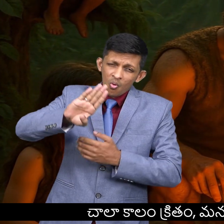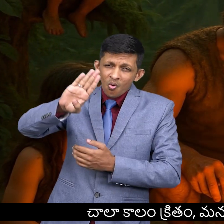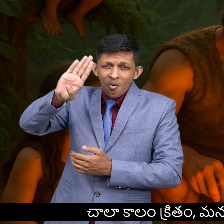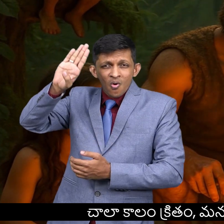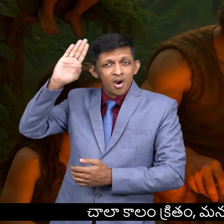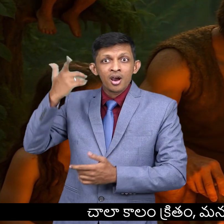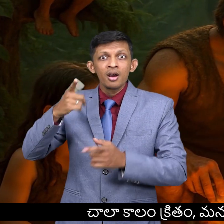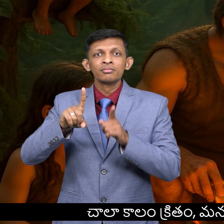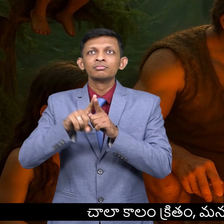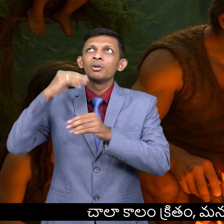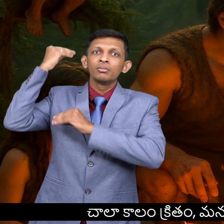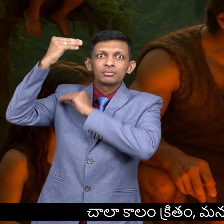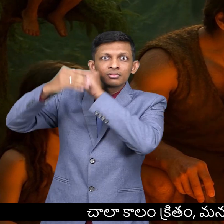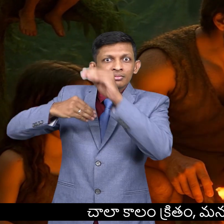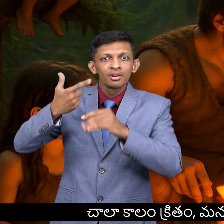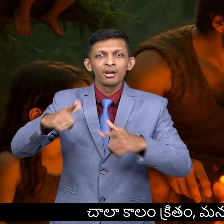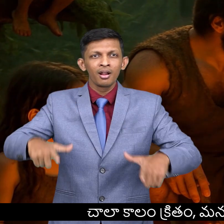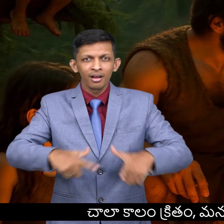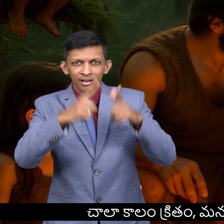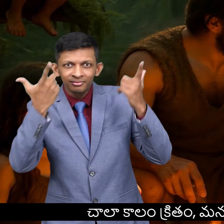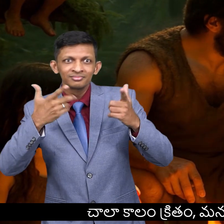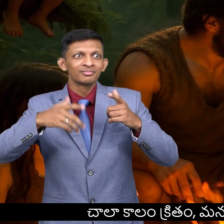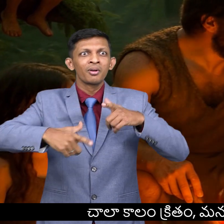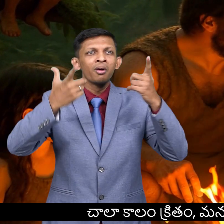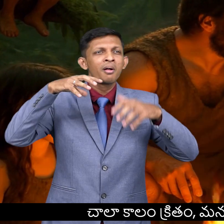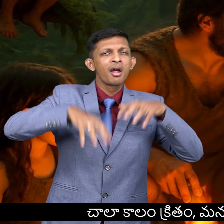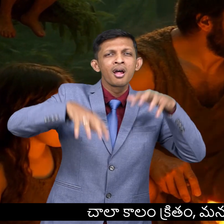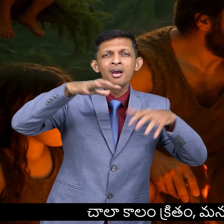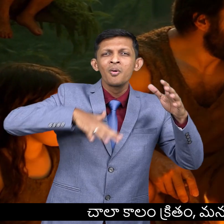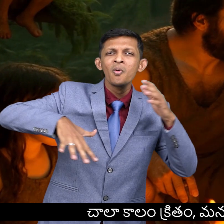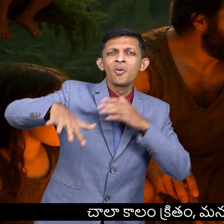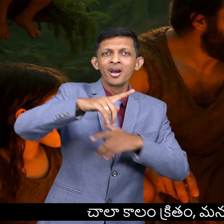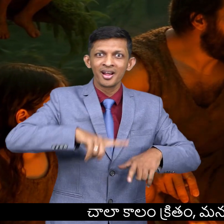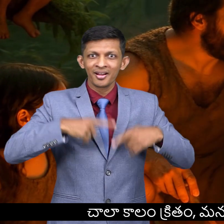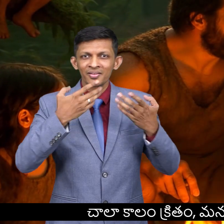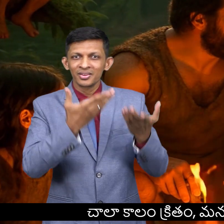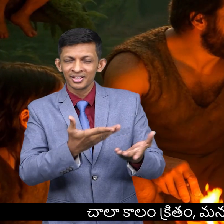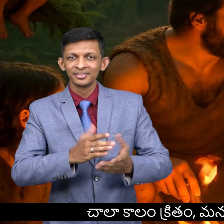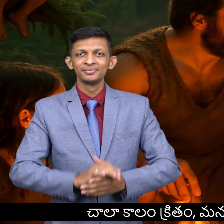చాలా కాలం క్రితం మన పూర్వీకులు అడవుల్లో నివసించేవారు.